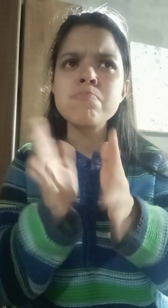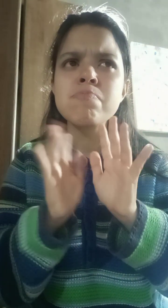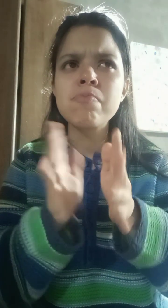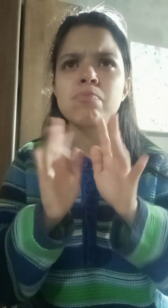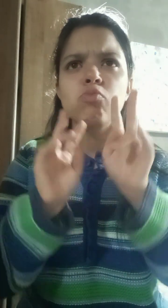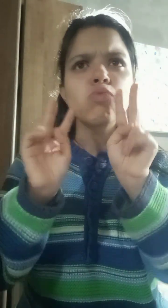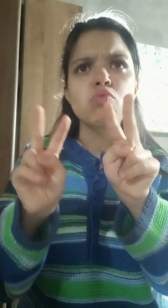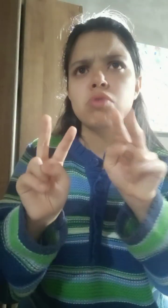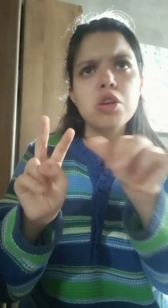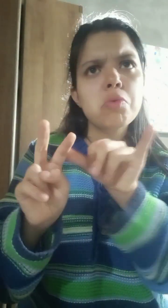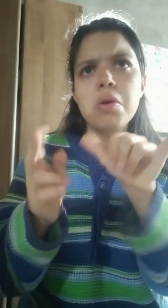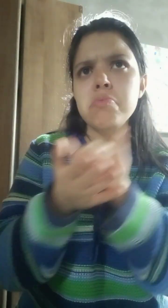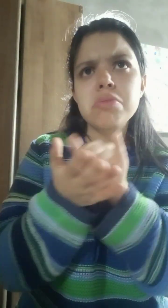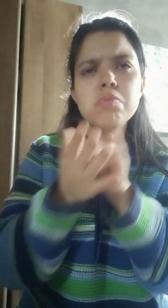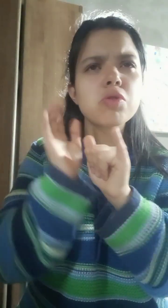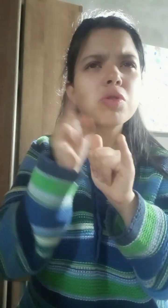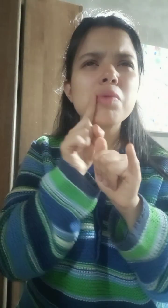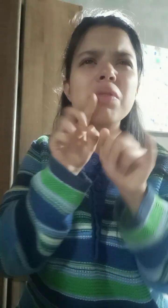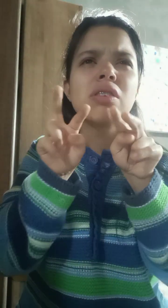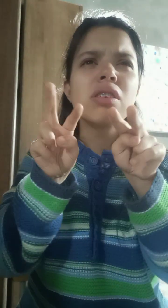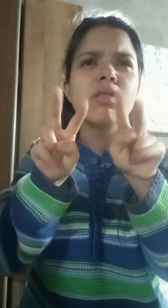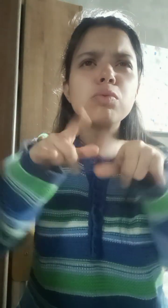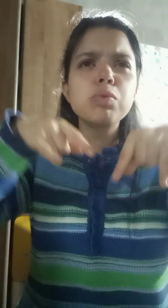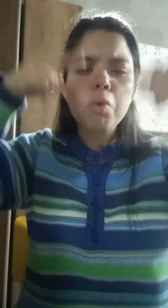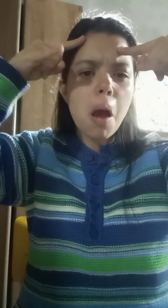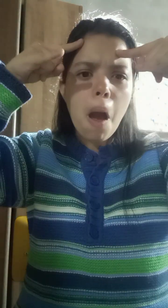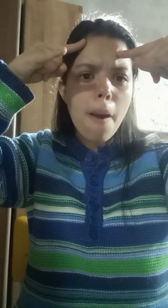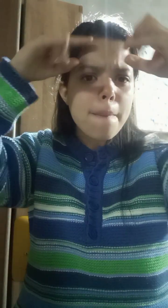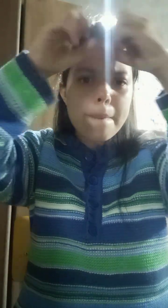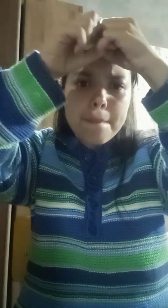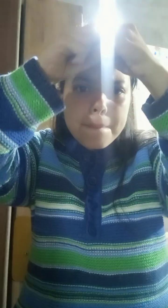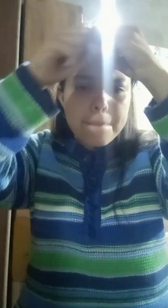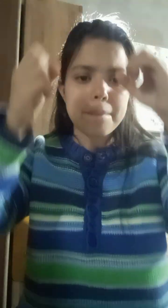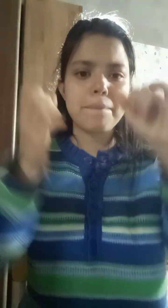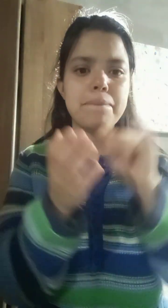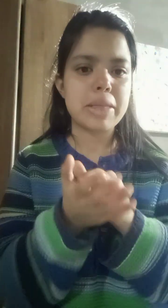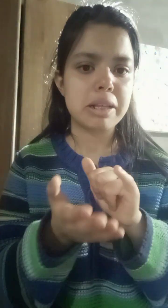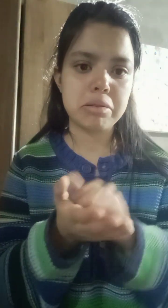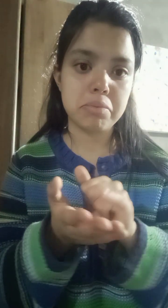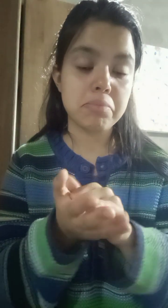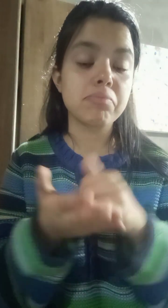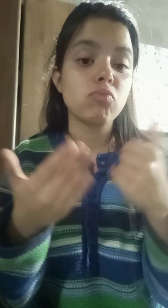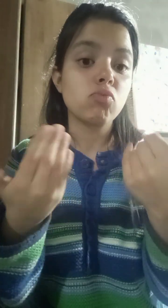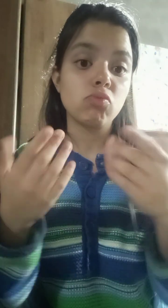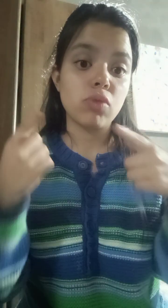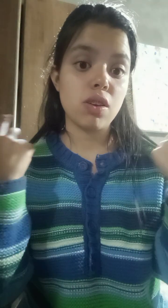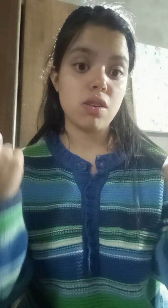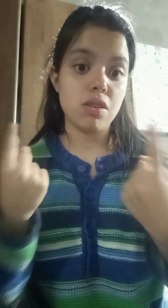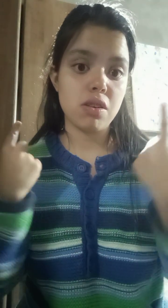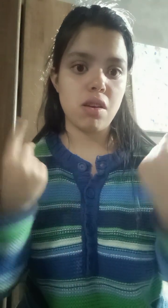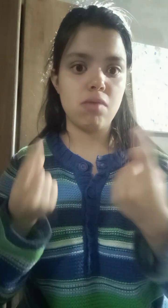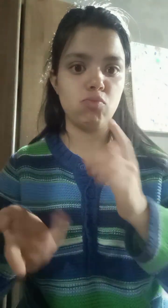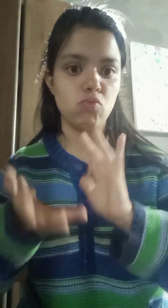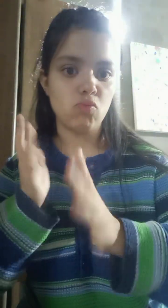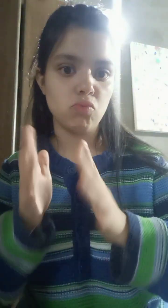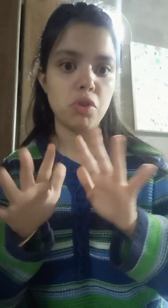humano. Dependiendo si la gente usa el lenguaje en forma de signos, sonidos o